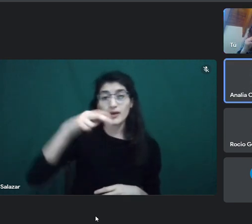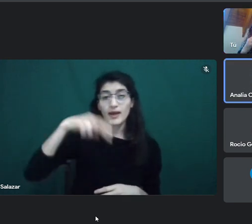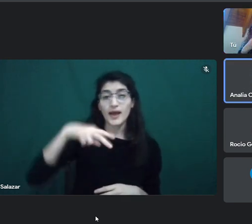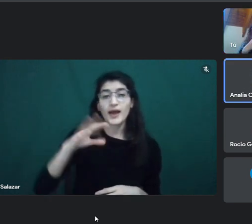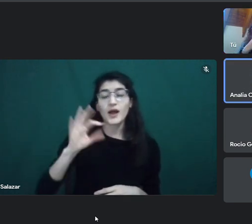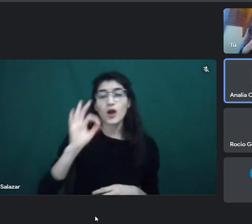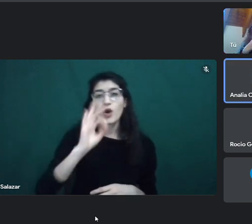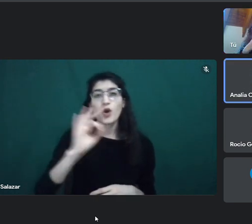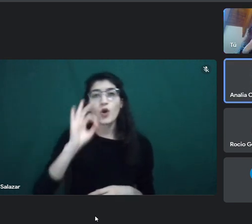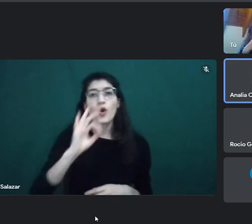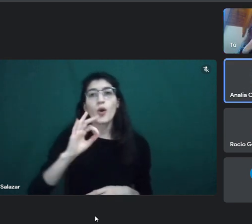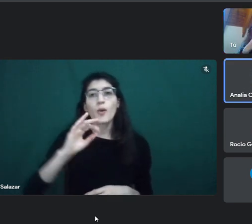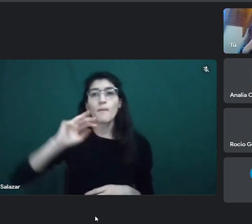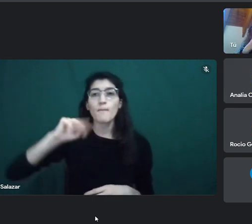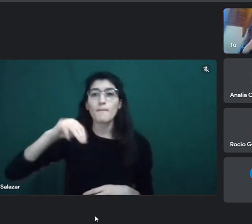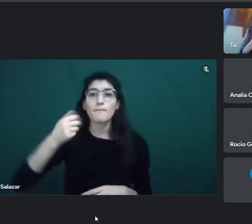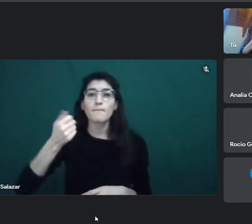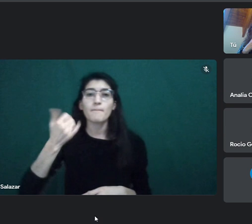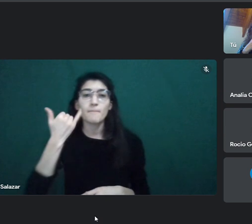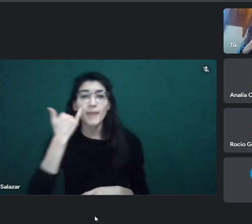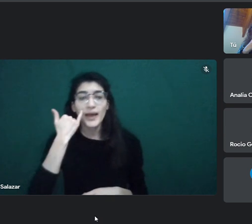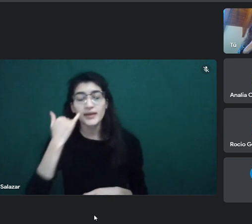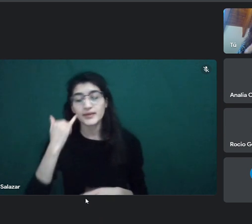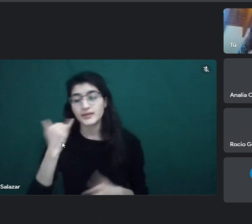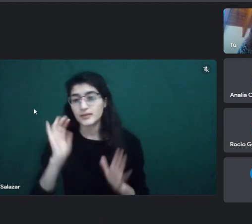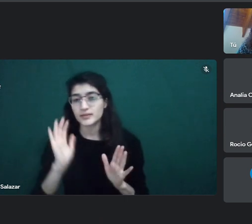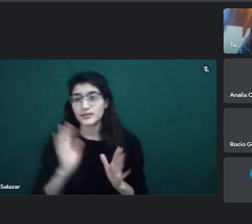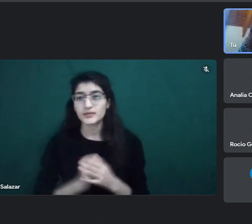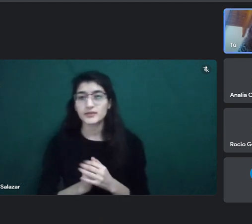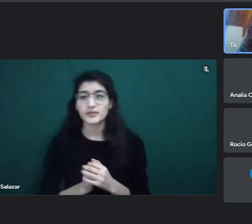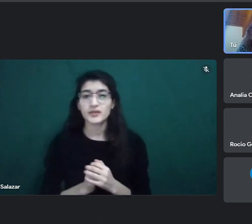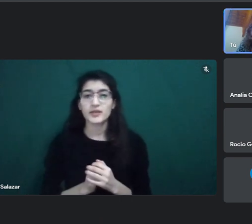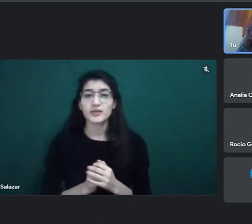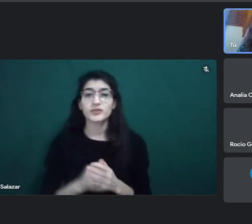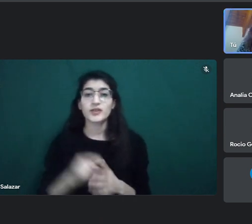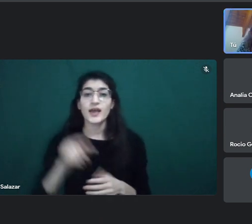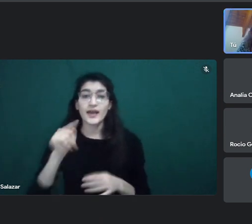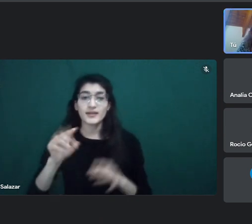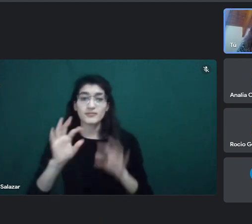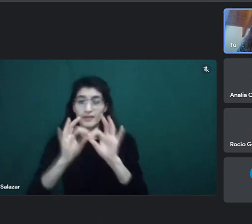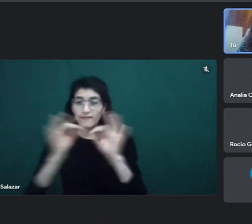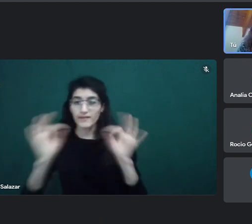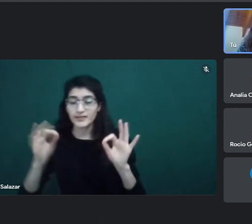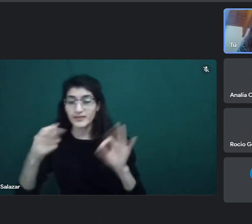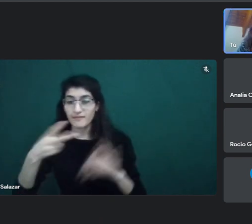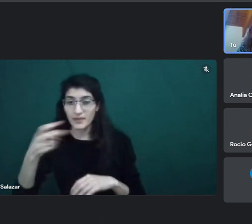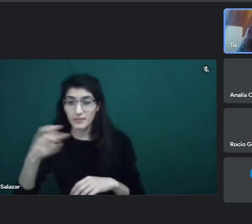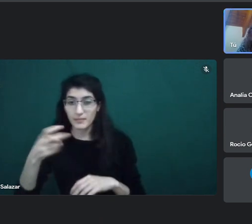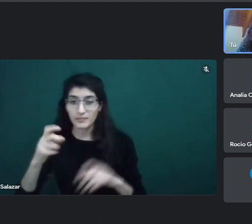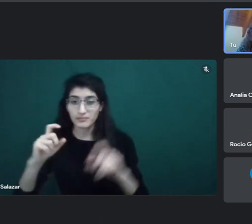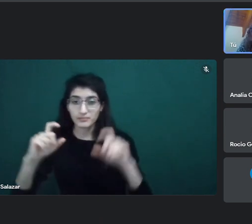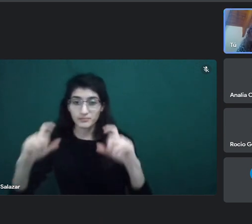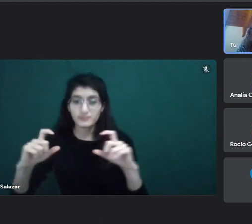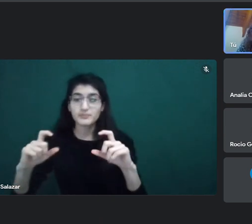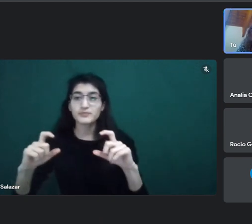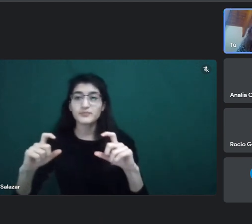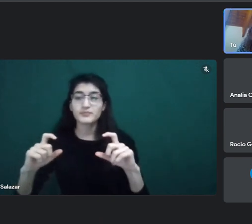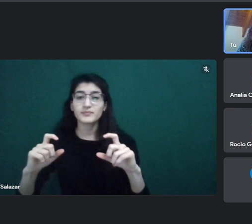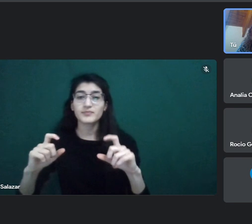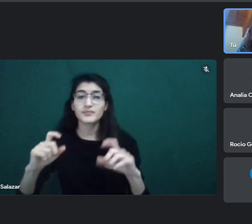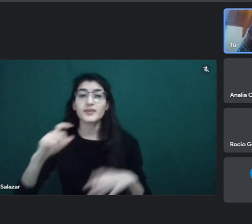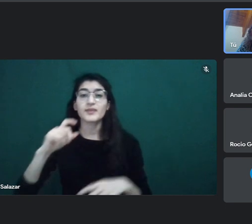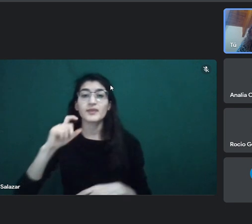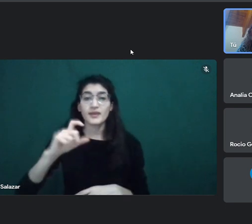si está en otro tiempo, ¿sí? Entonces, ahí tenemos la frase verbal. Can, influence,